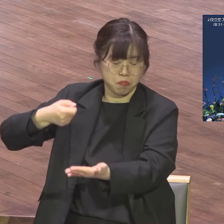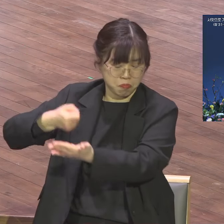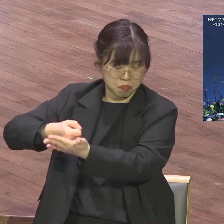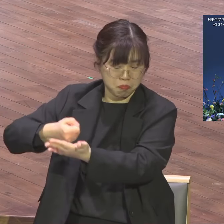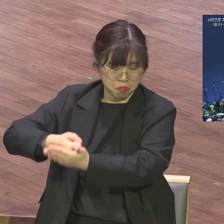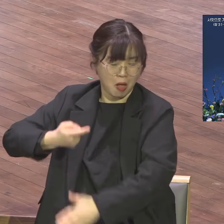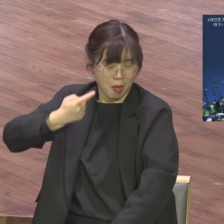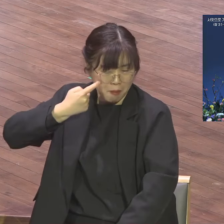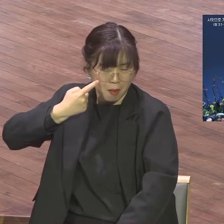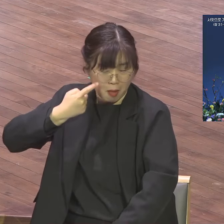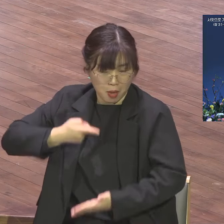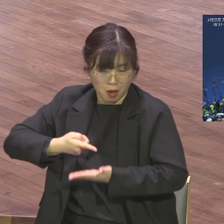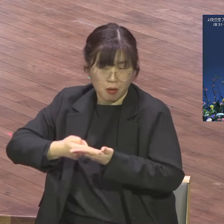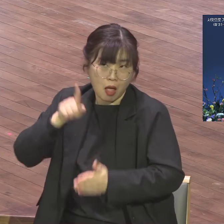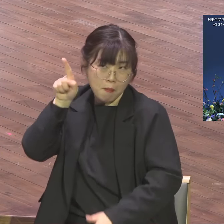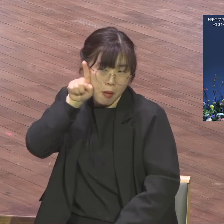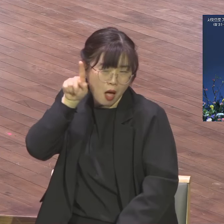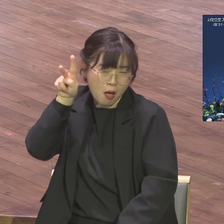돌듯이.